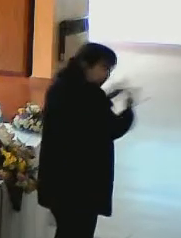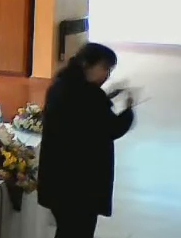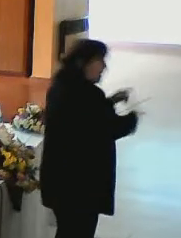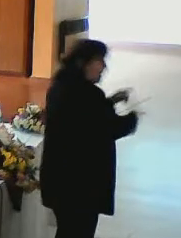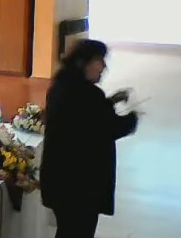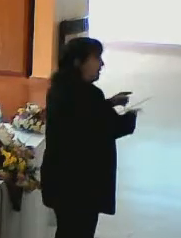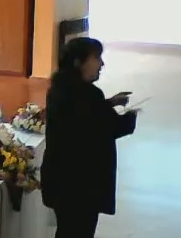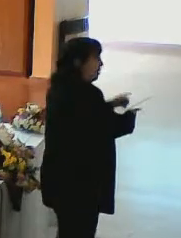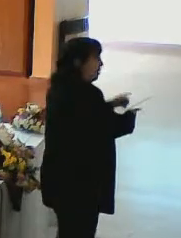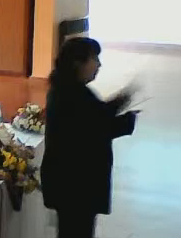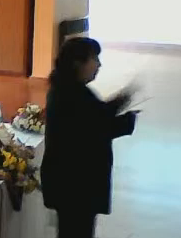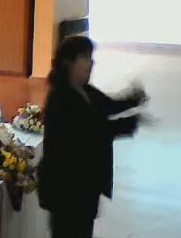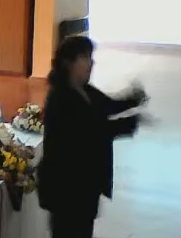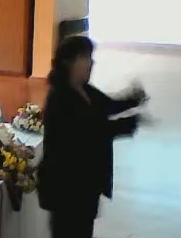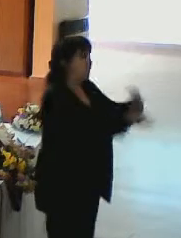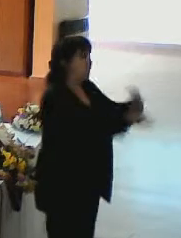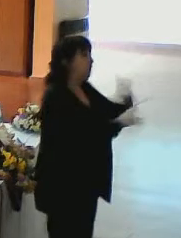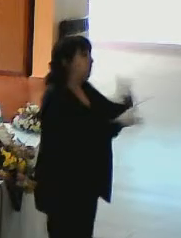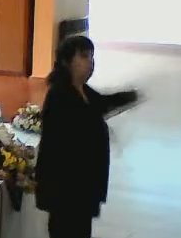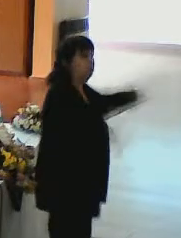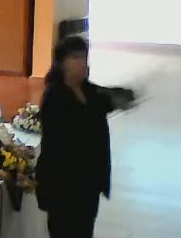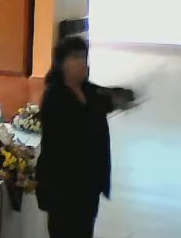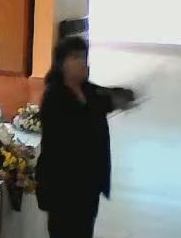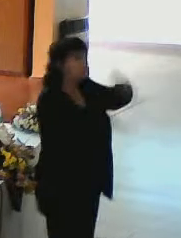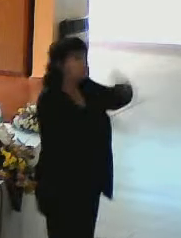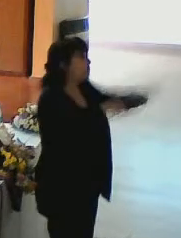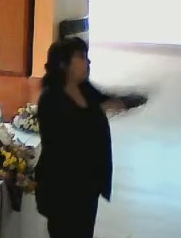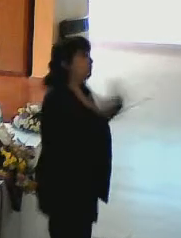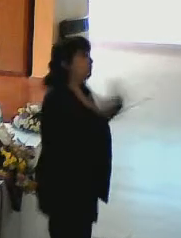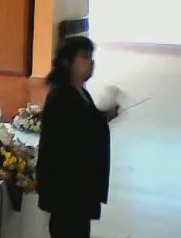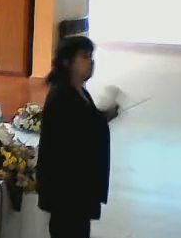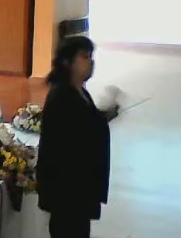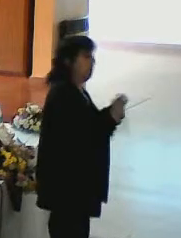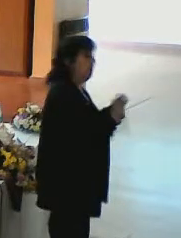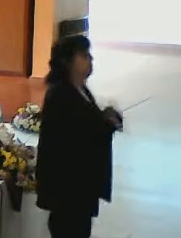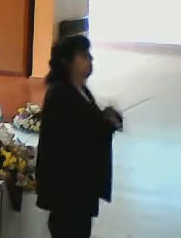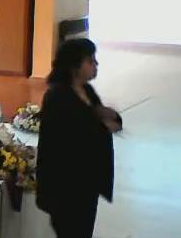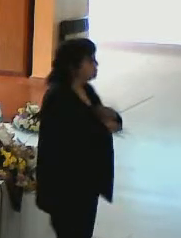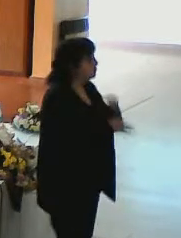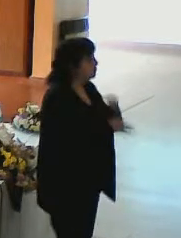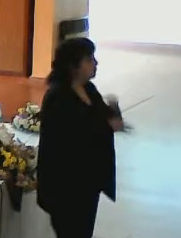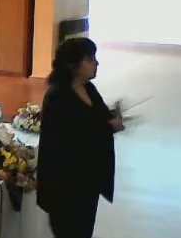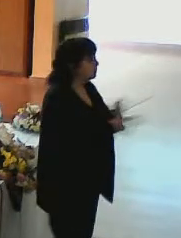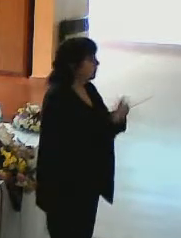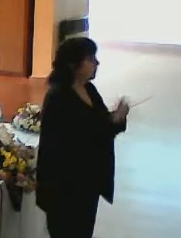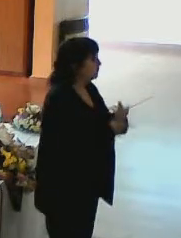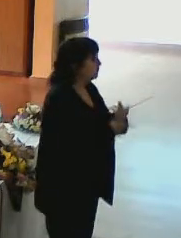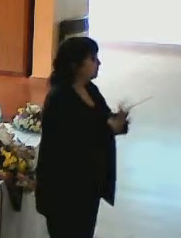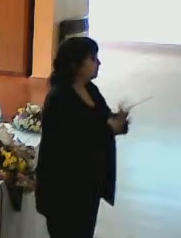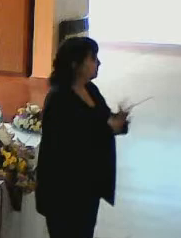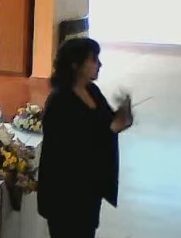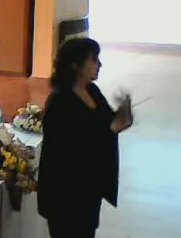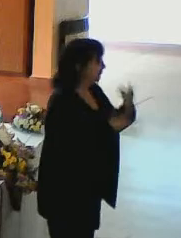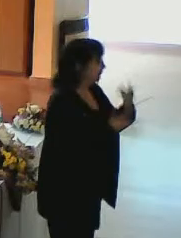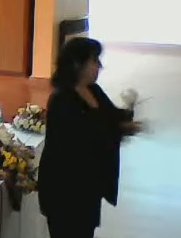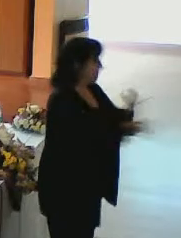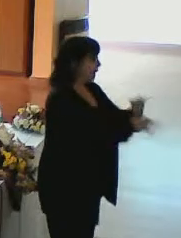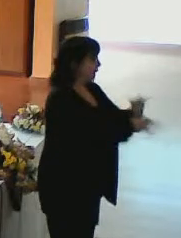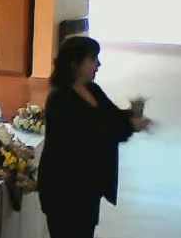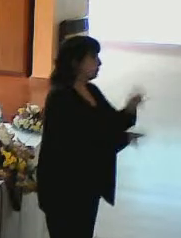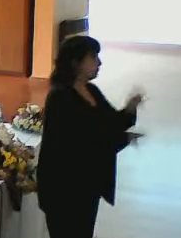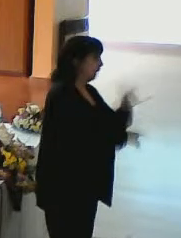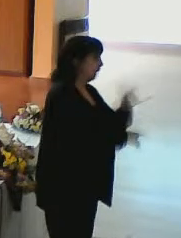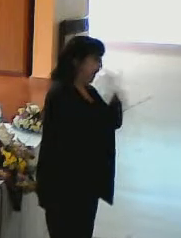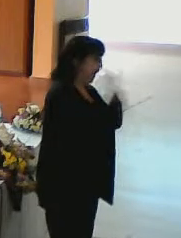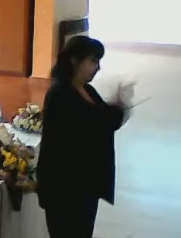a tener estos síntomas, pero si no los presenta en la escuela, vamos a ir más hacia lo vincular. ¿Sí? Entonces tiene que ser al menos en